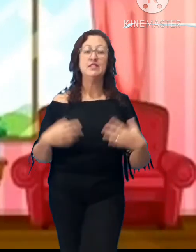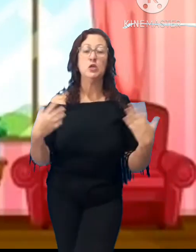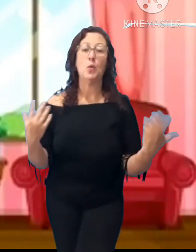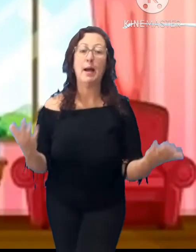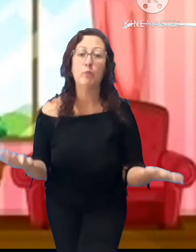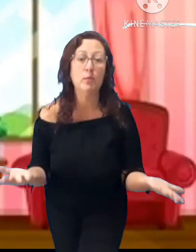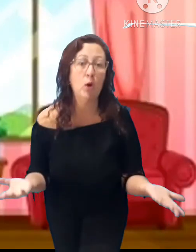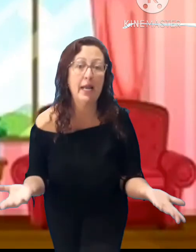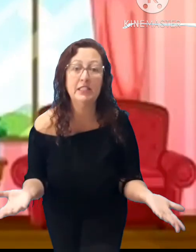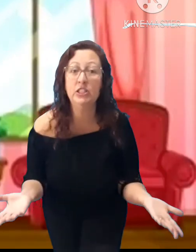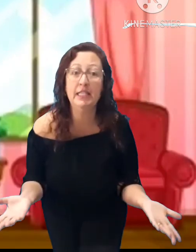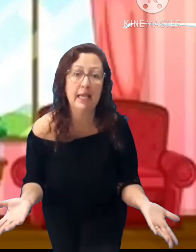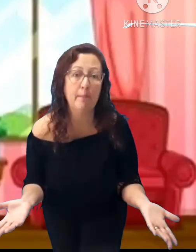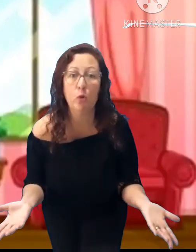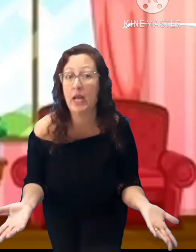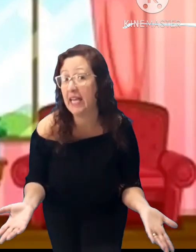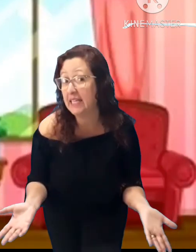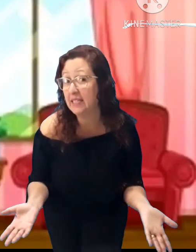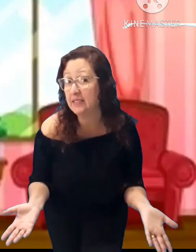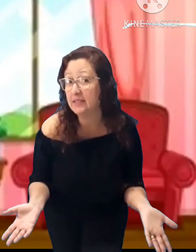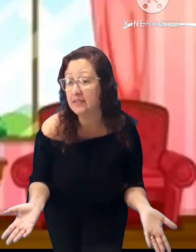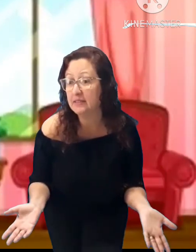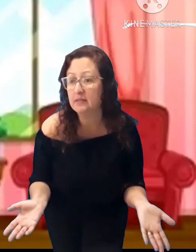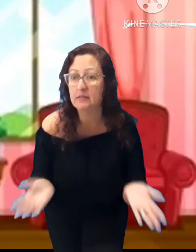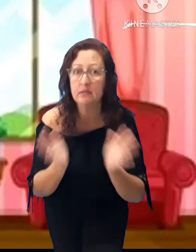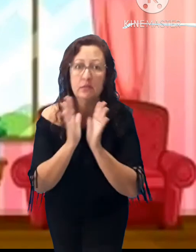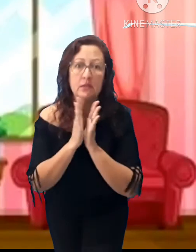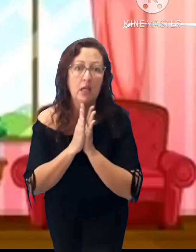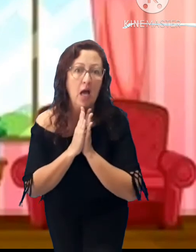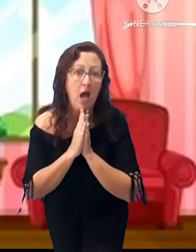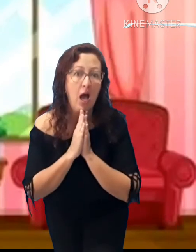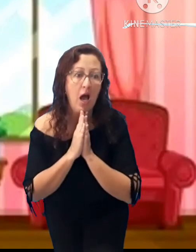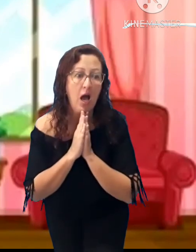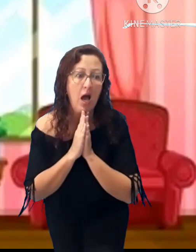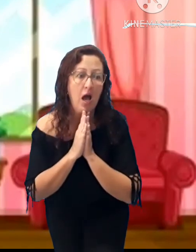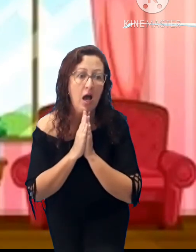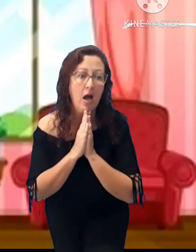Vocês viram a borboletinha por aí? Não!